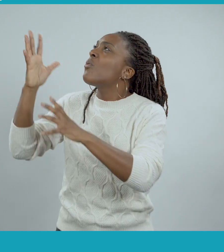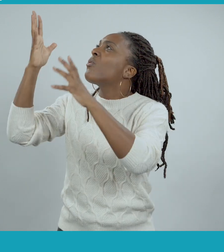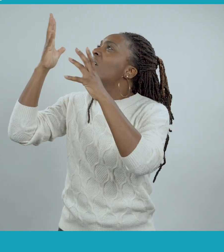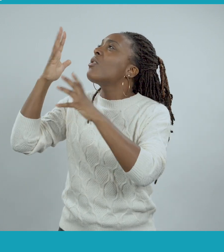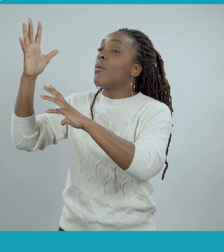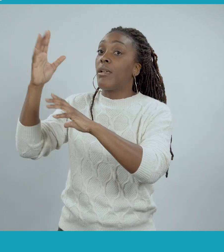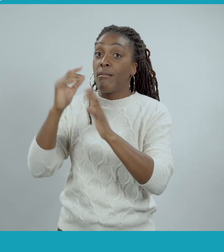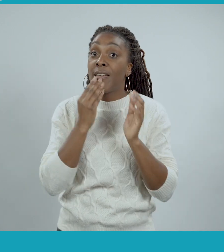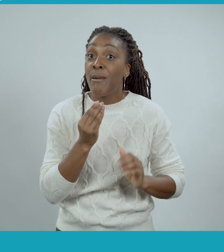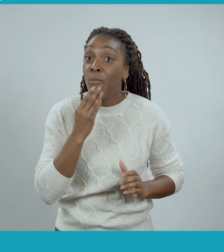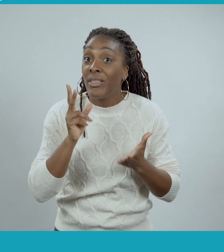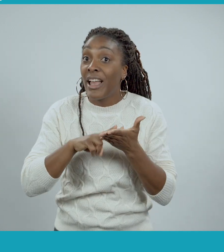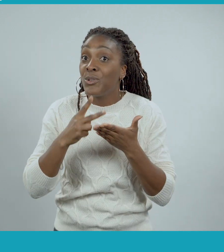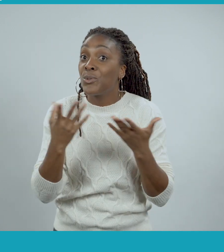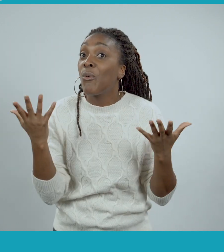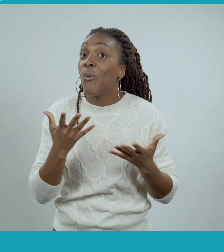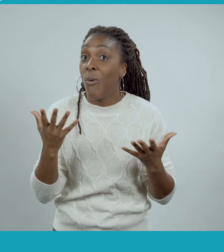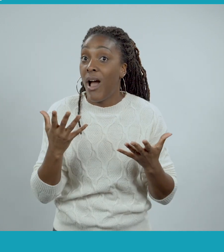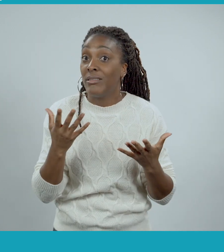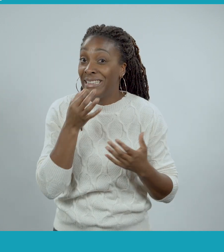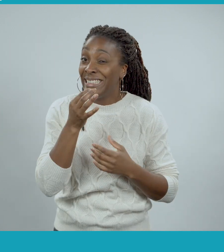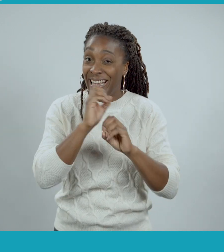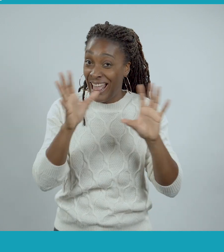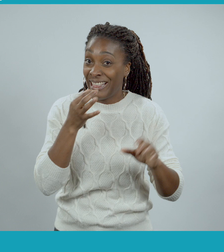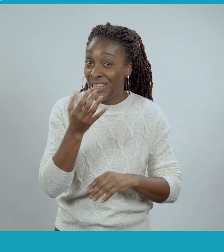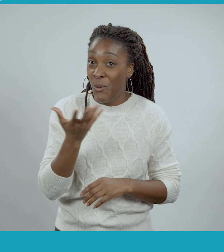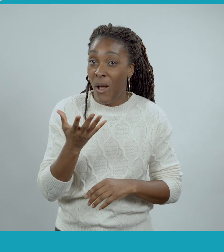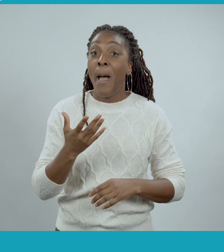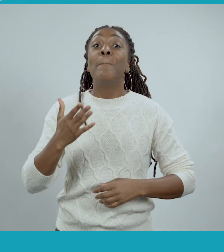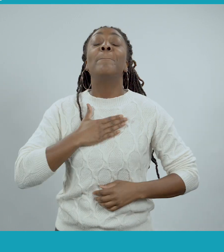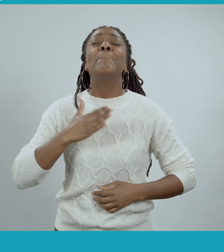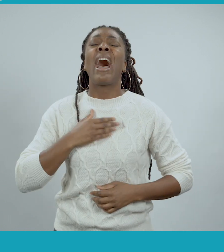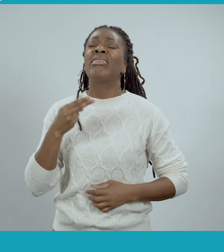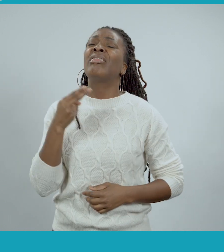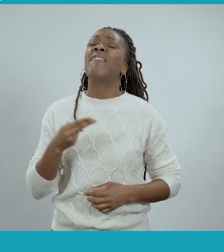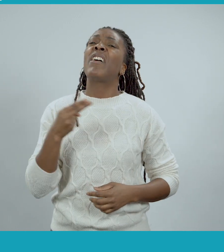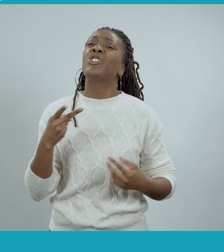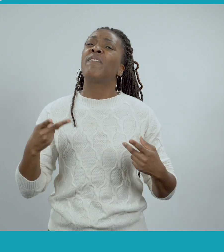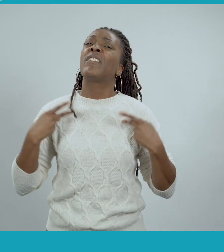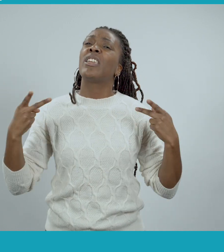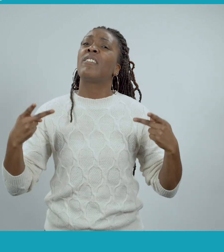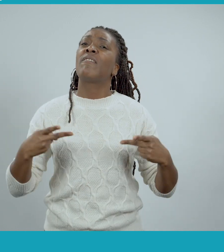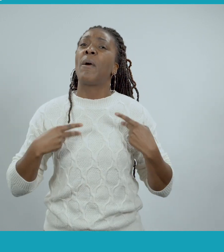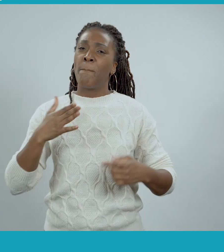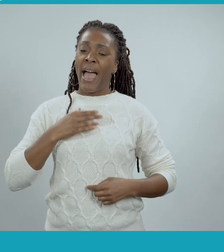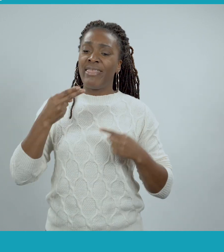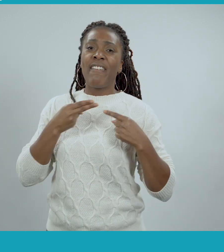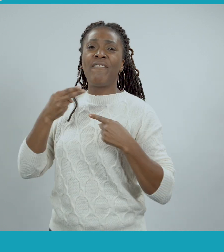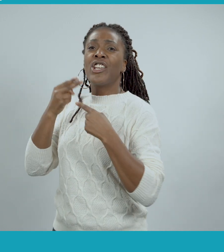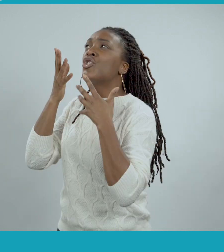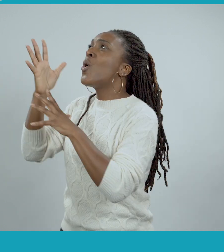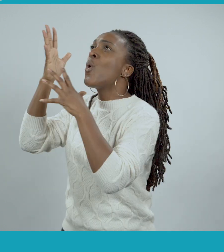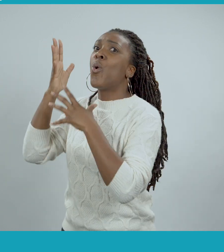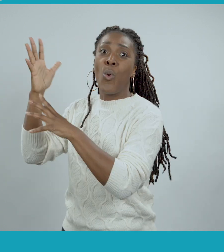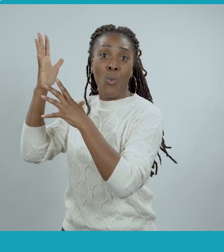vive et que je te loue ». En hébreu, le poète dit littéralement « que ma nefesh vive